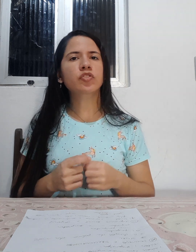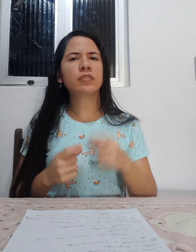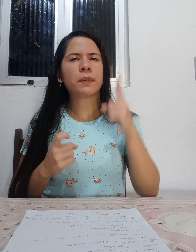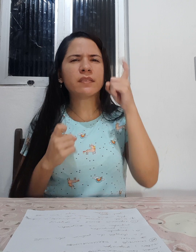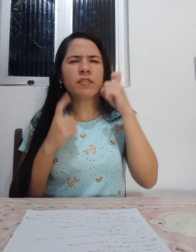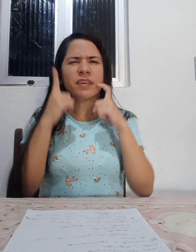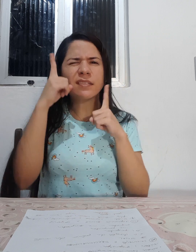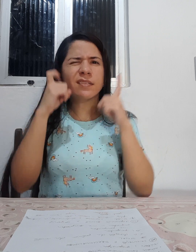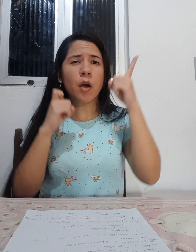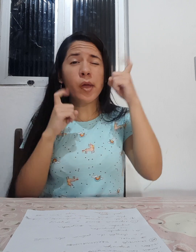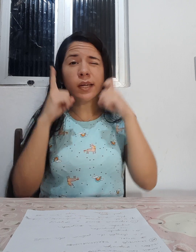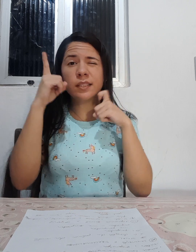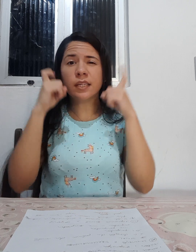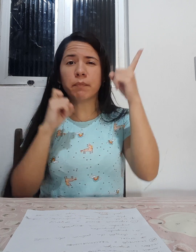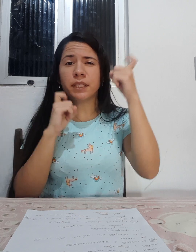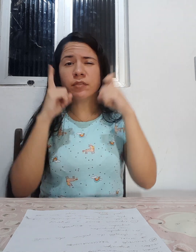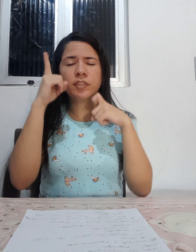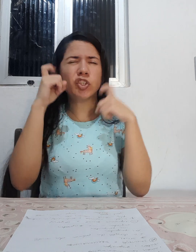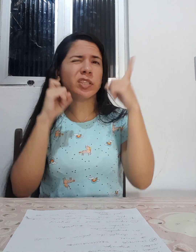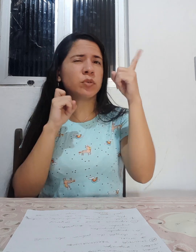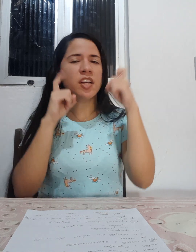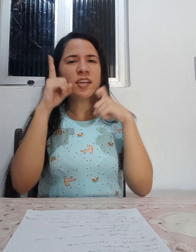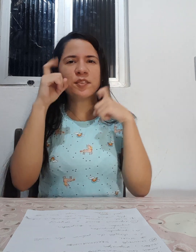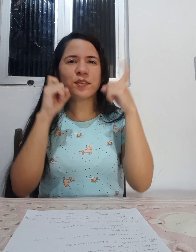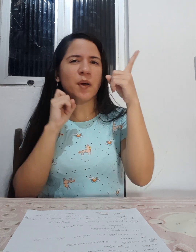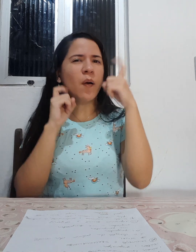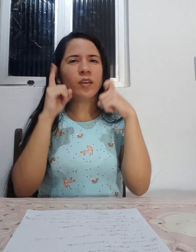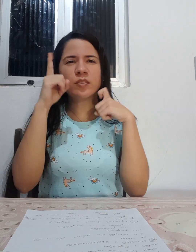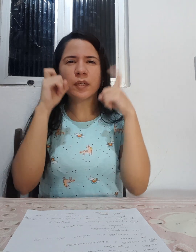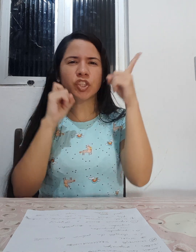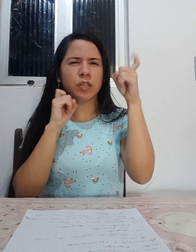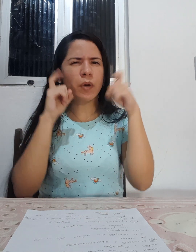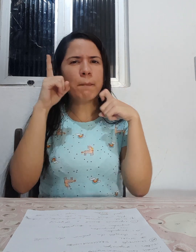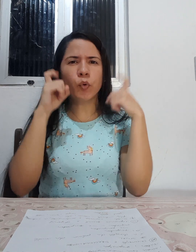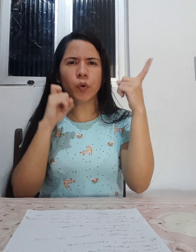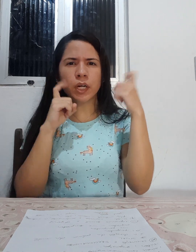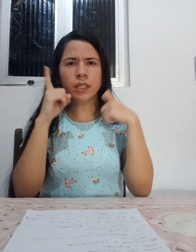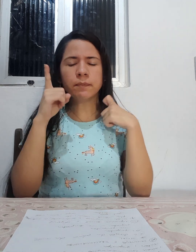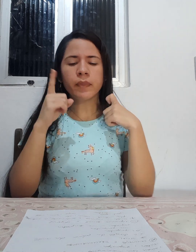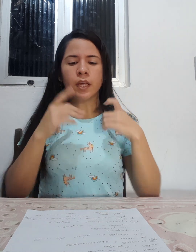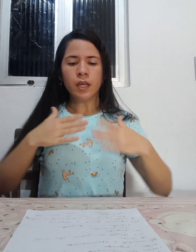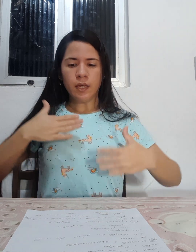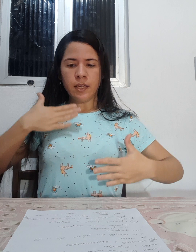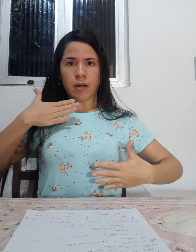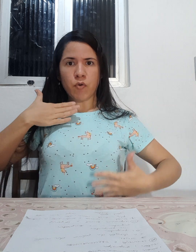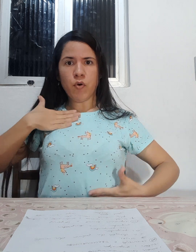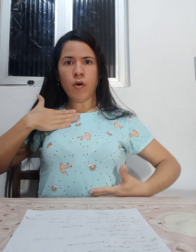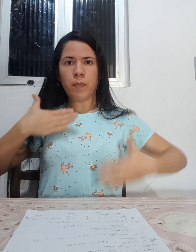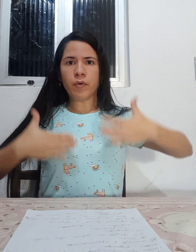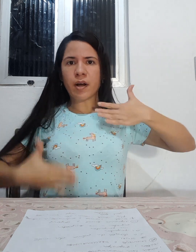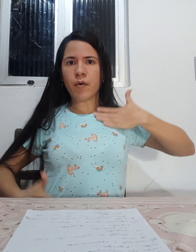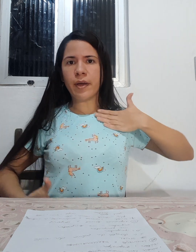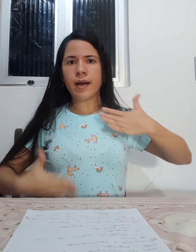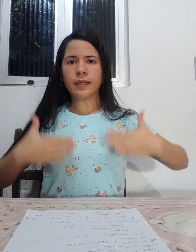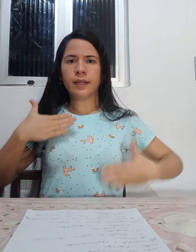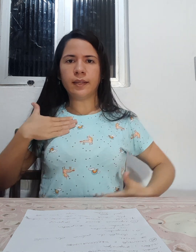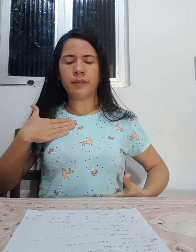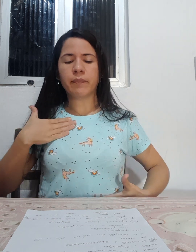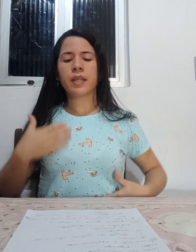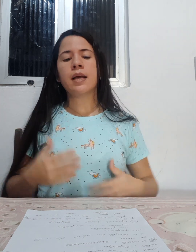de expressão facial é aqui, abrindo, fechando os olhos, mexendo a boca. E a corporal é aqui.